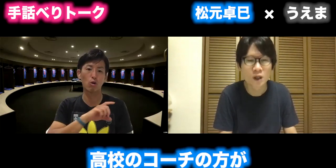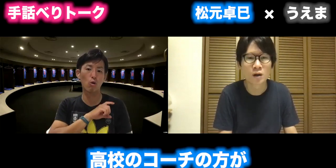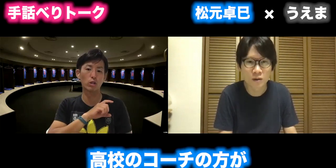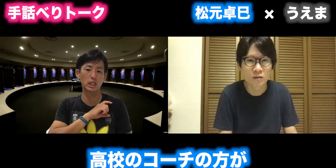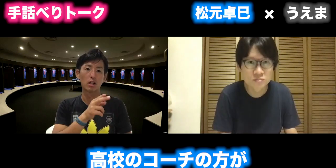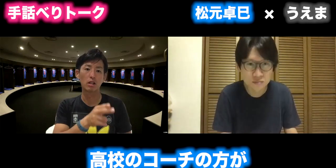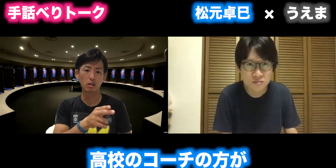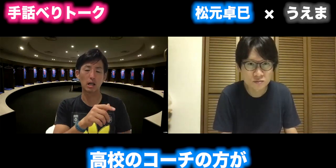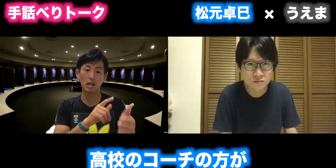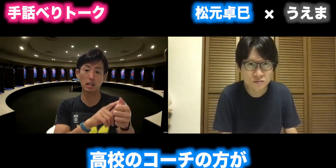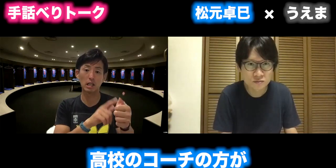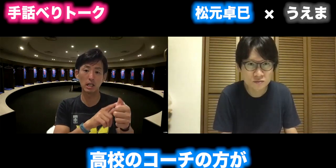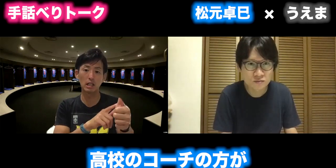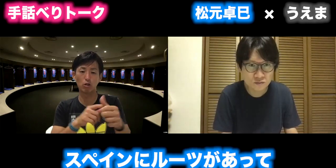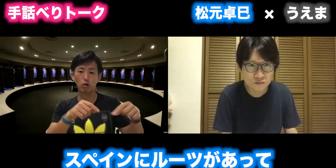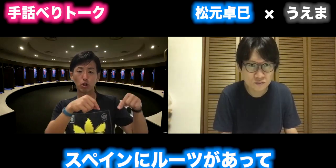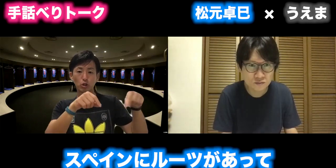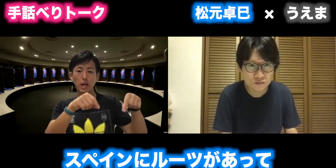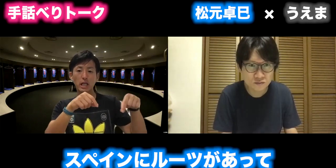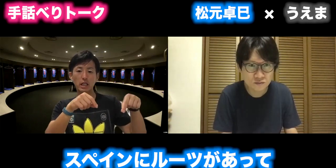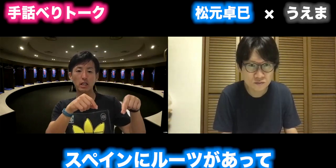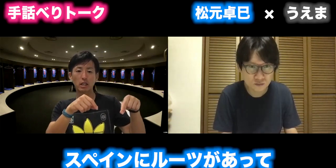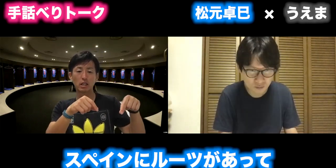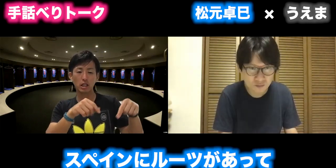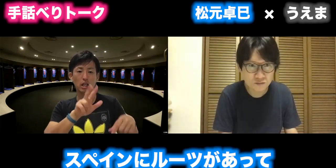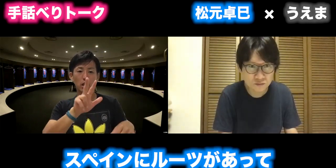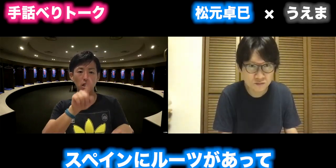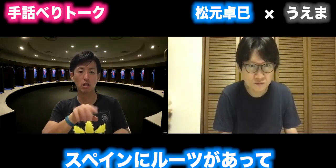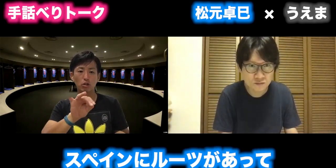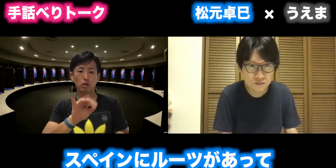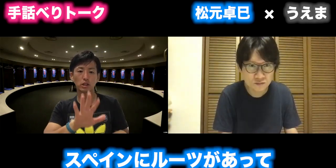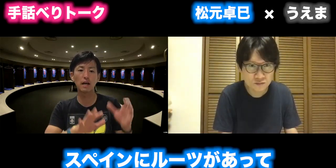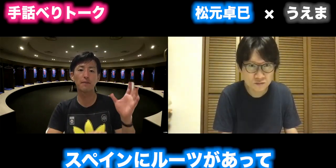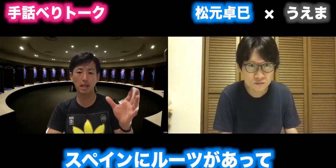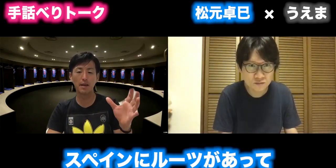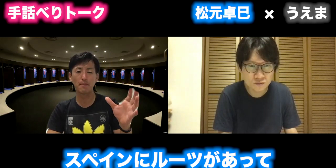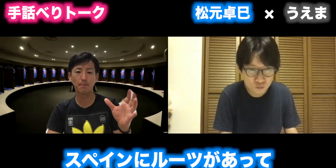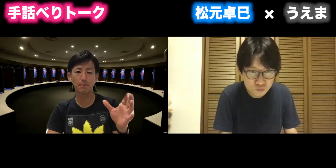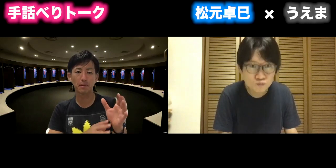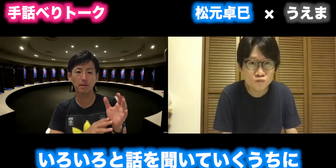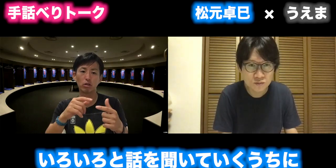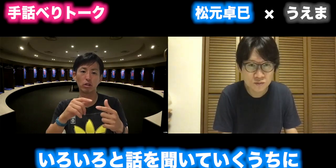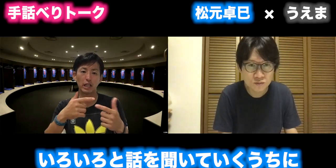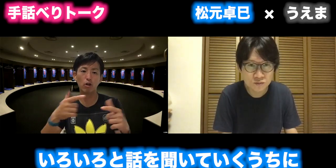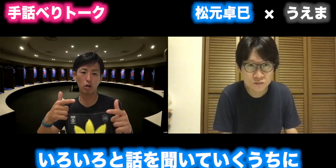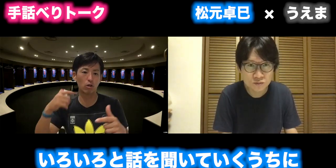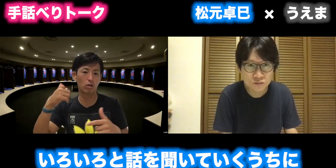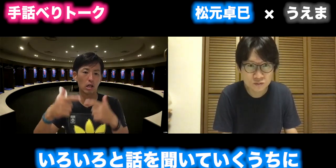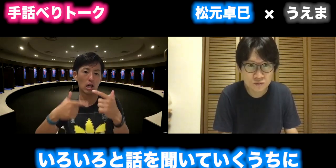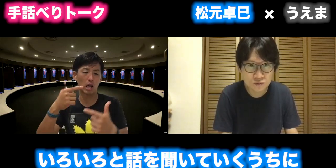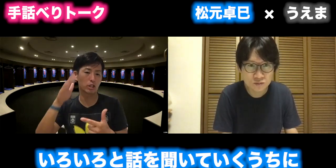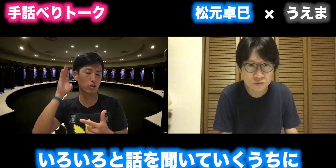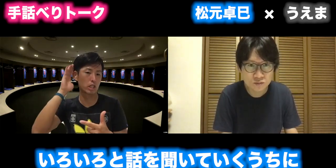放置の方がスペインにブーツがあっていろいろ